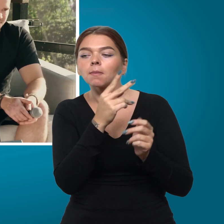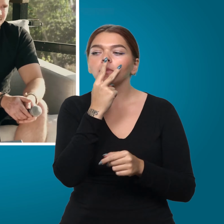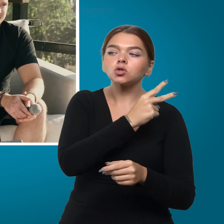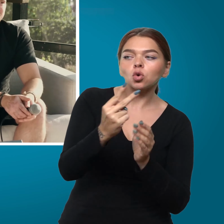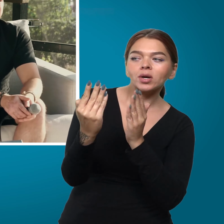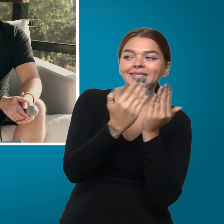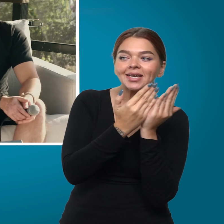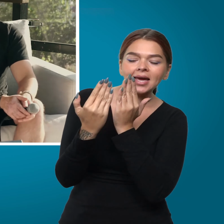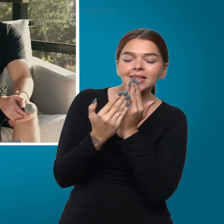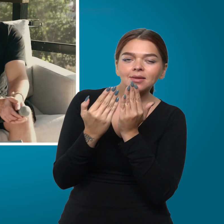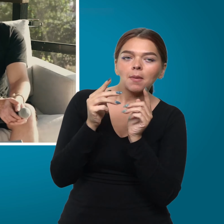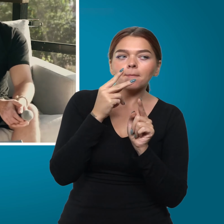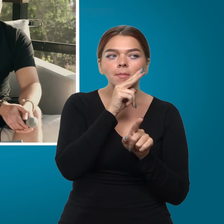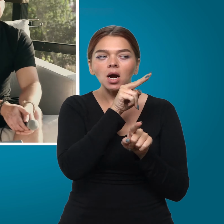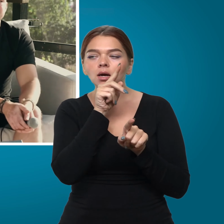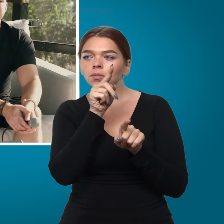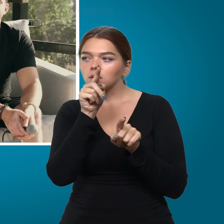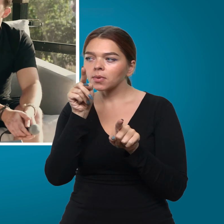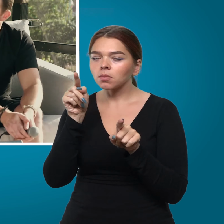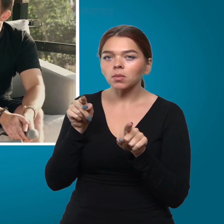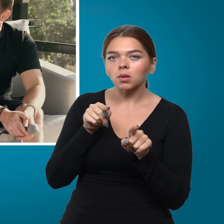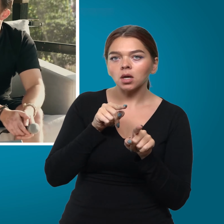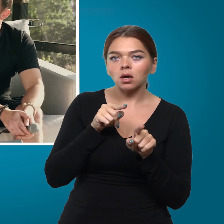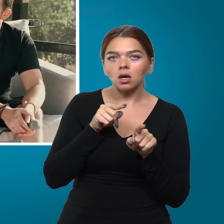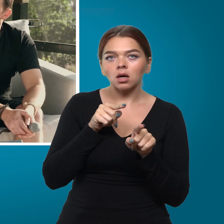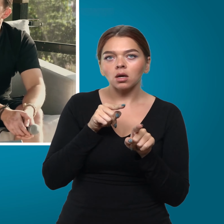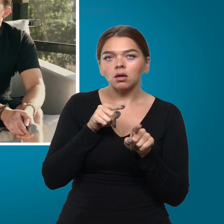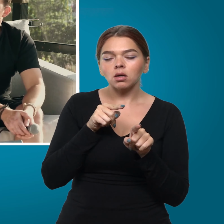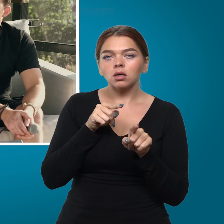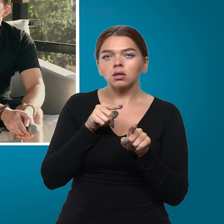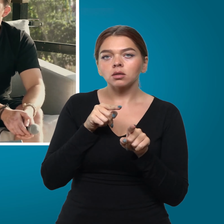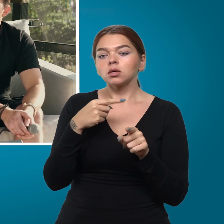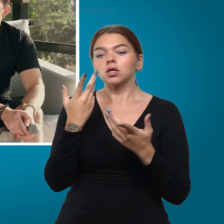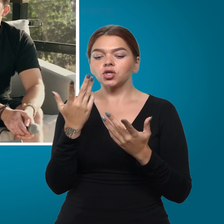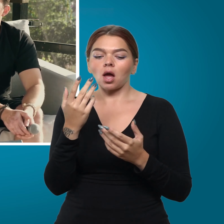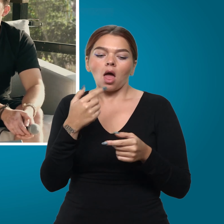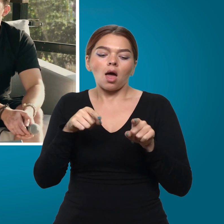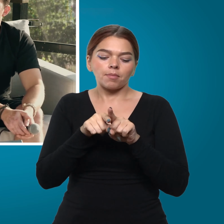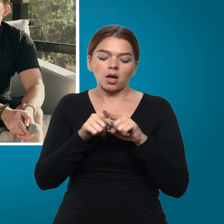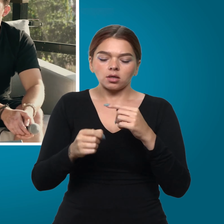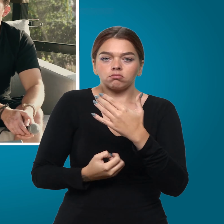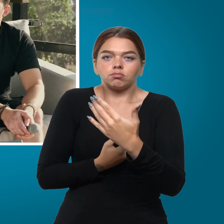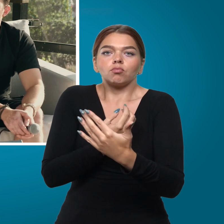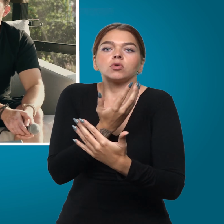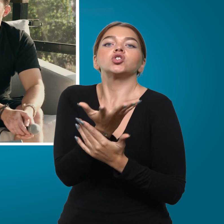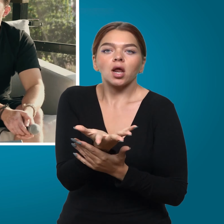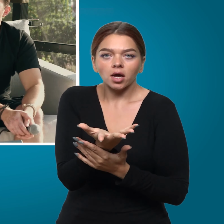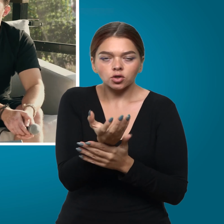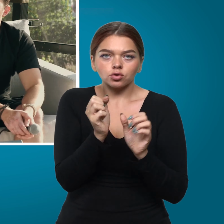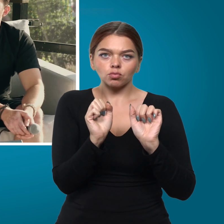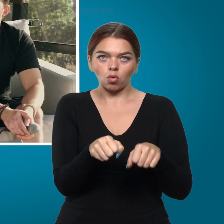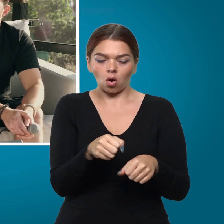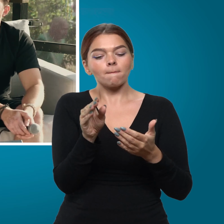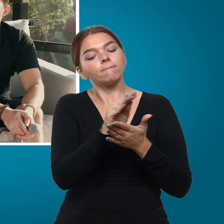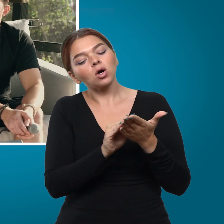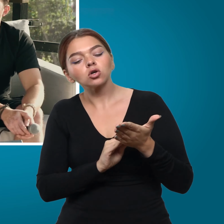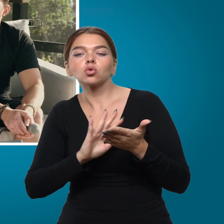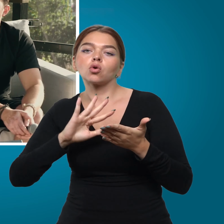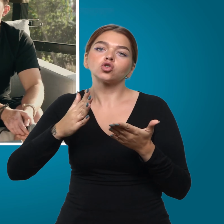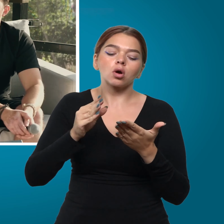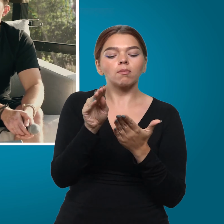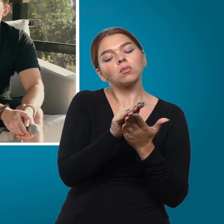mačiau rašymą, mačiau knygas, mačiau skaitymą ir visą laiką mačiau tai kaip savo